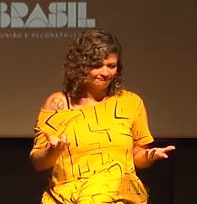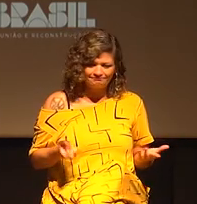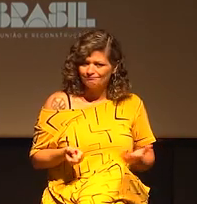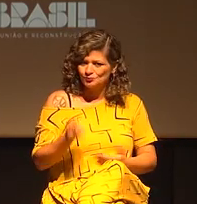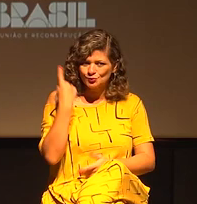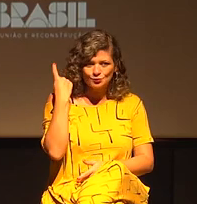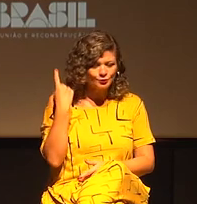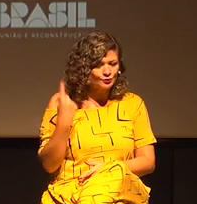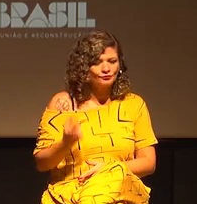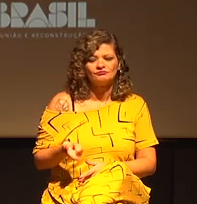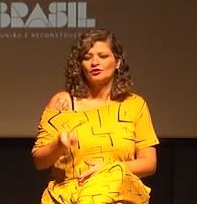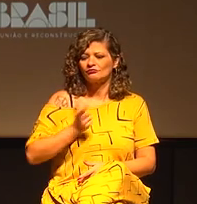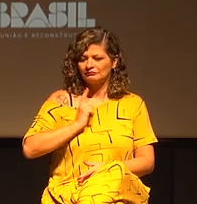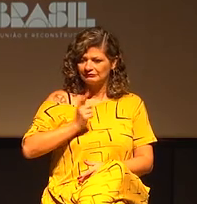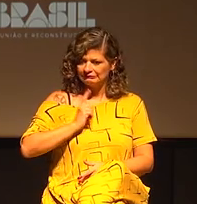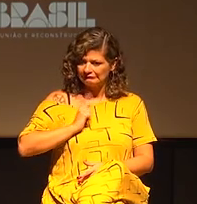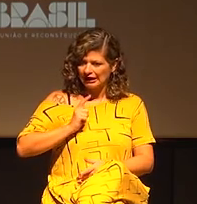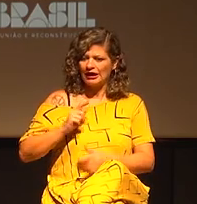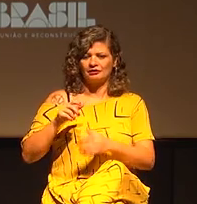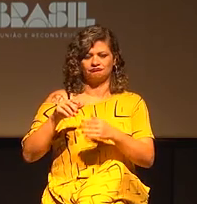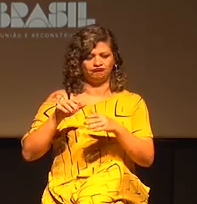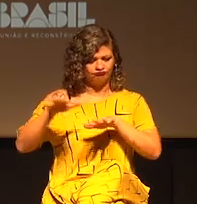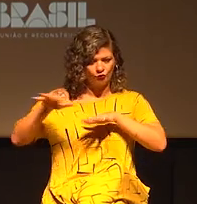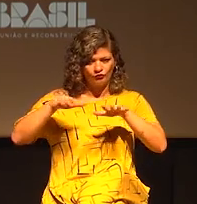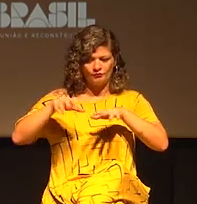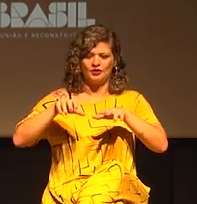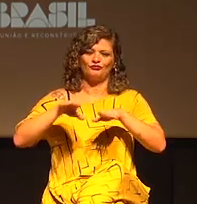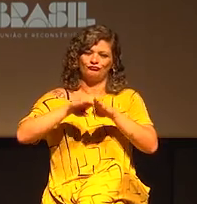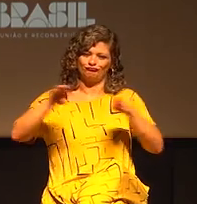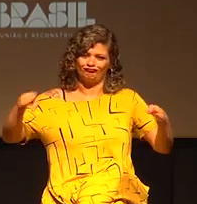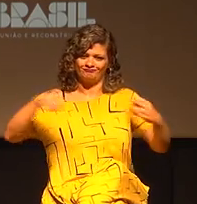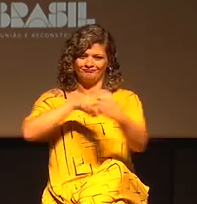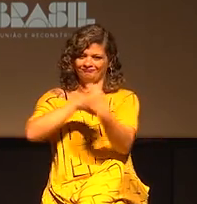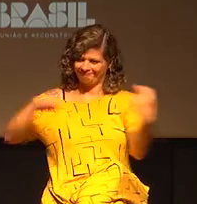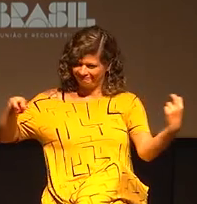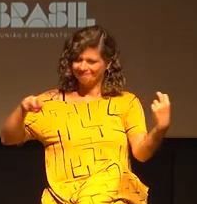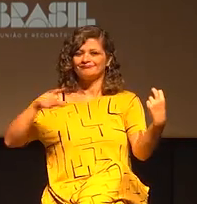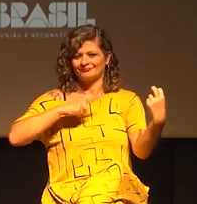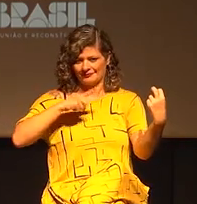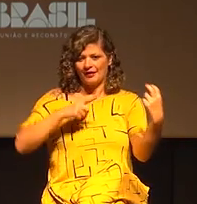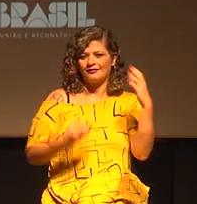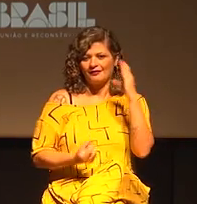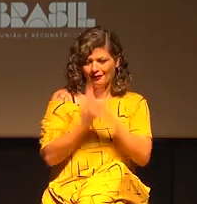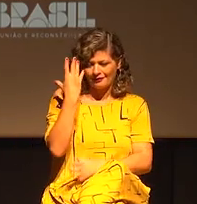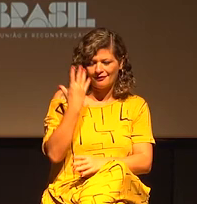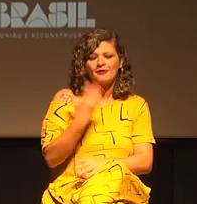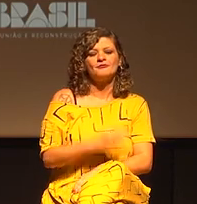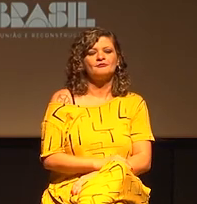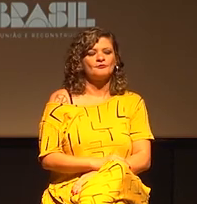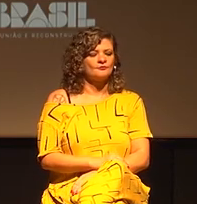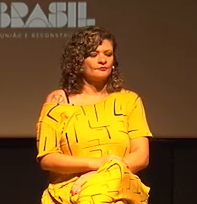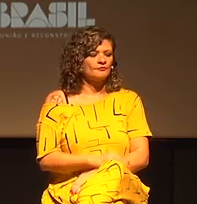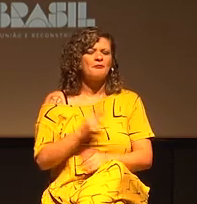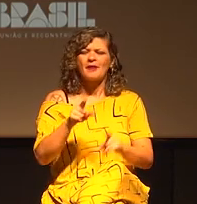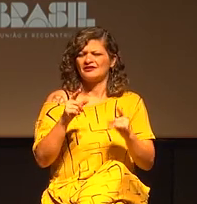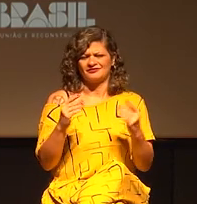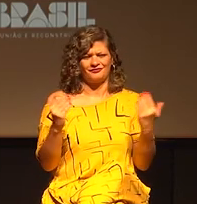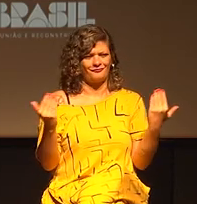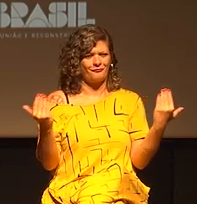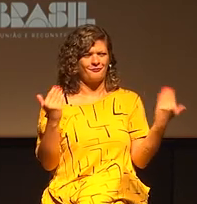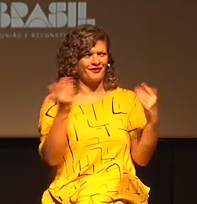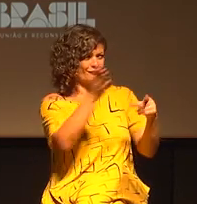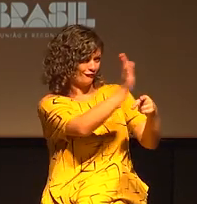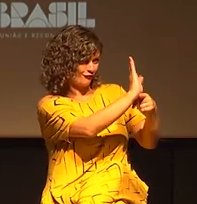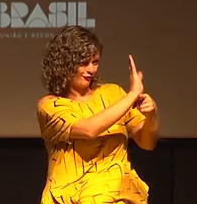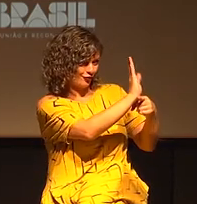do refeitório um pouco como do a ideia do filme né do mes para é é é e tem a Mas nem se compara